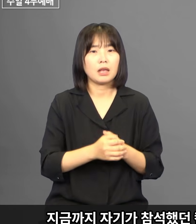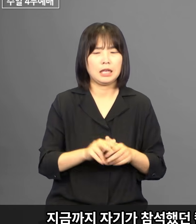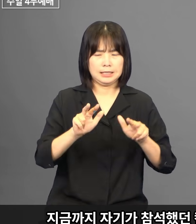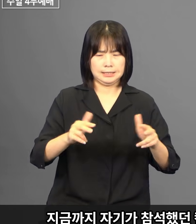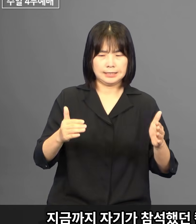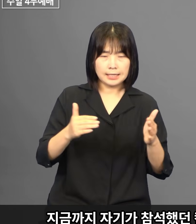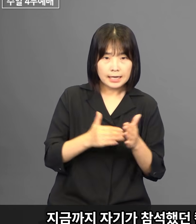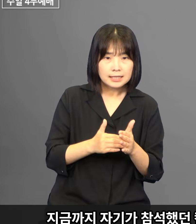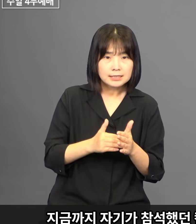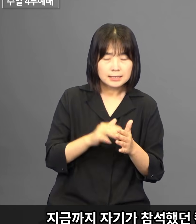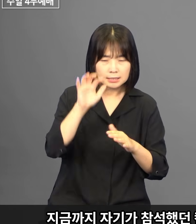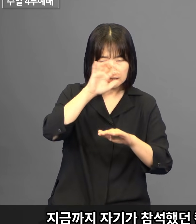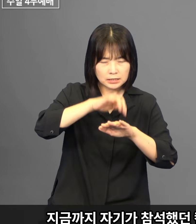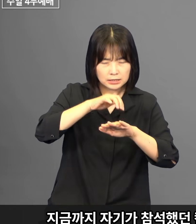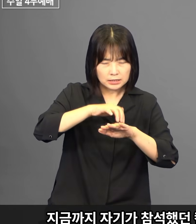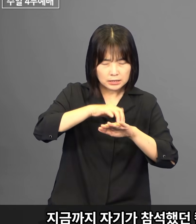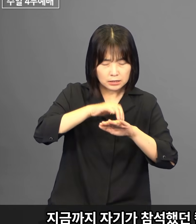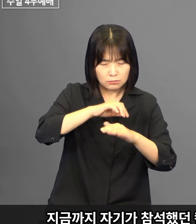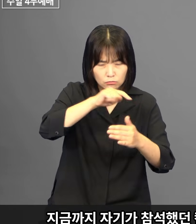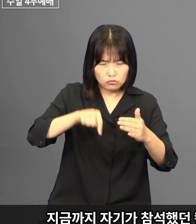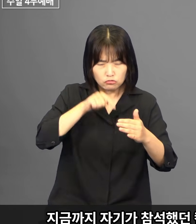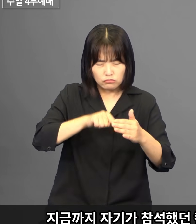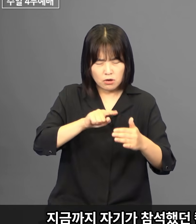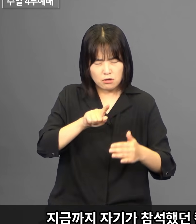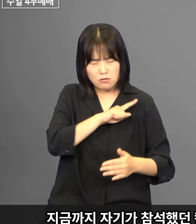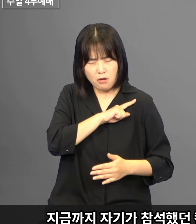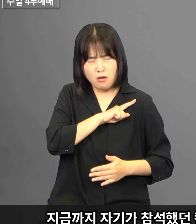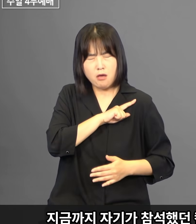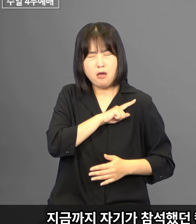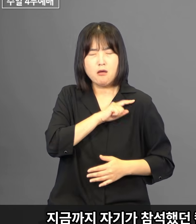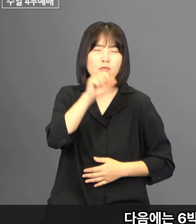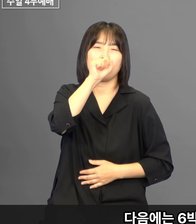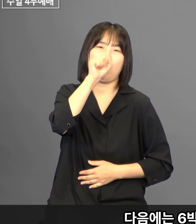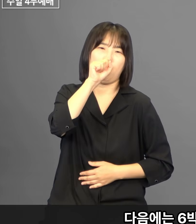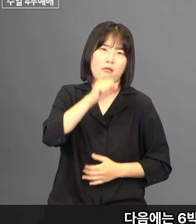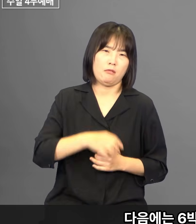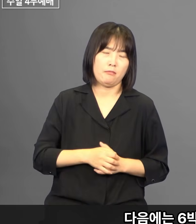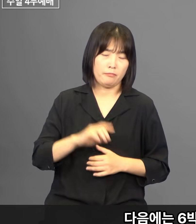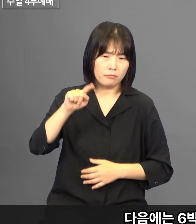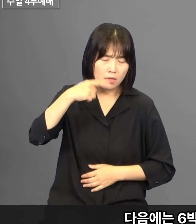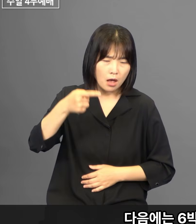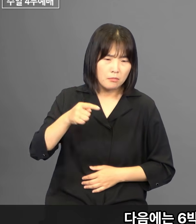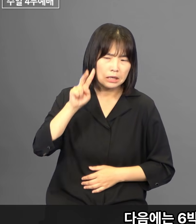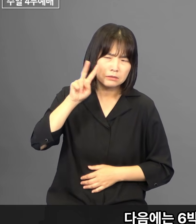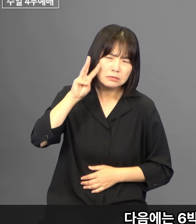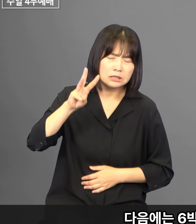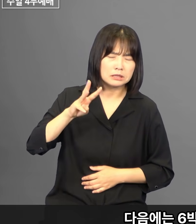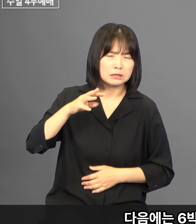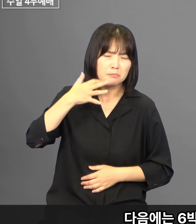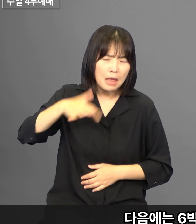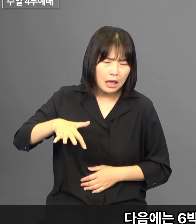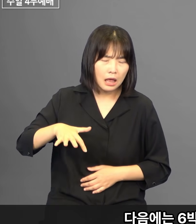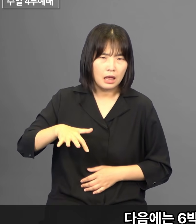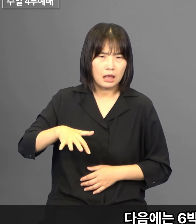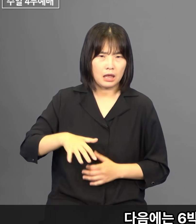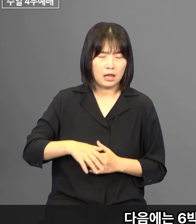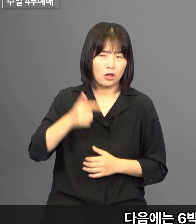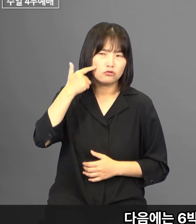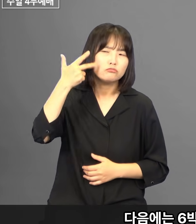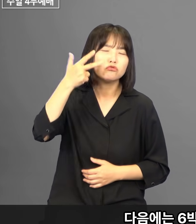지금까지 자기가 참석했던 캠프 중에 최고의 캠프였다는 겁니다. 다음에는 6박 7일 했으면 좋겠다는.